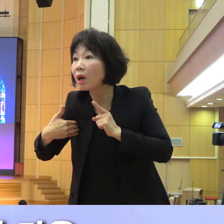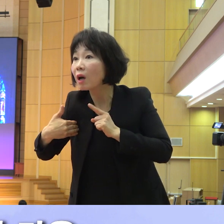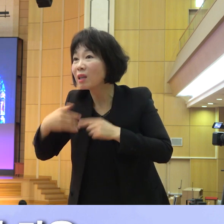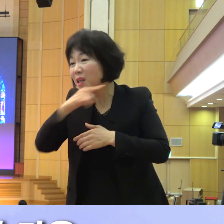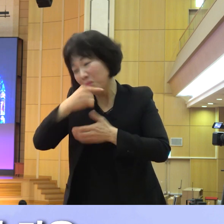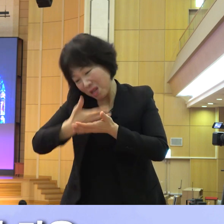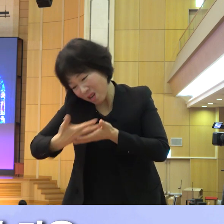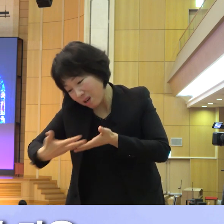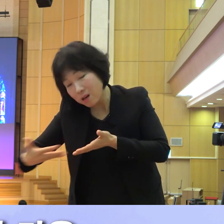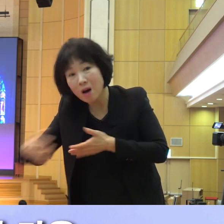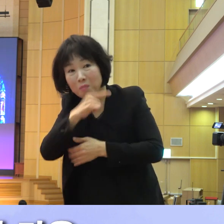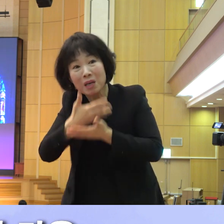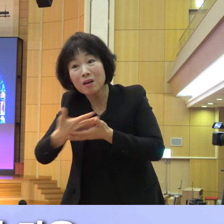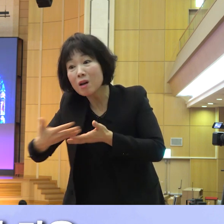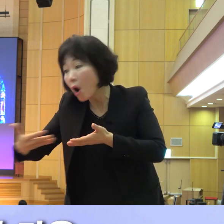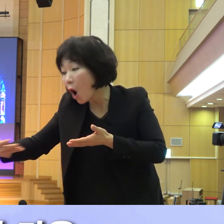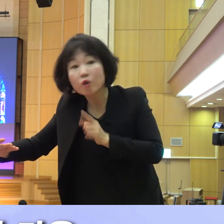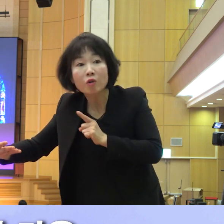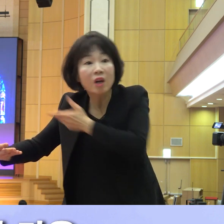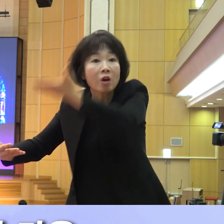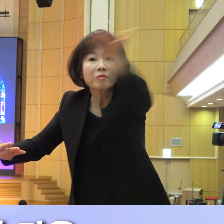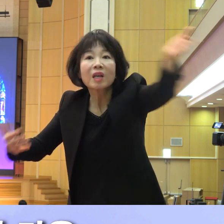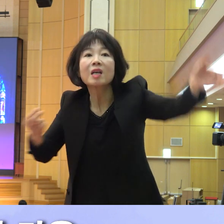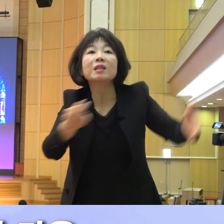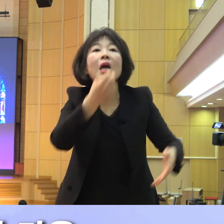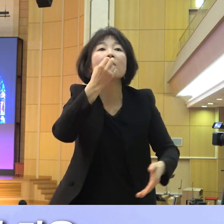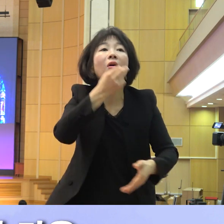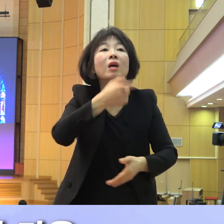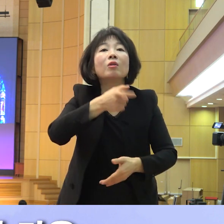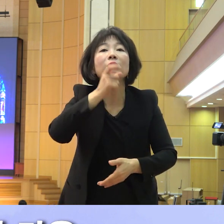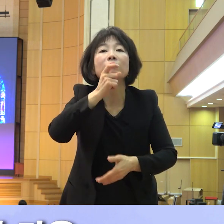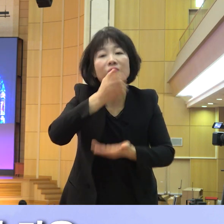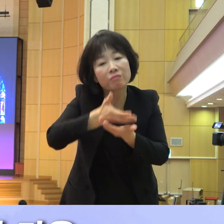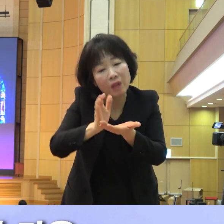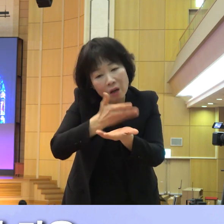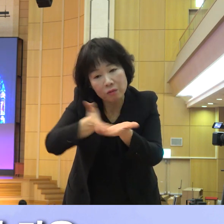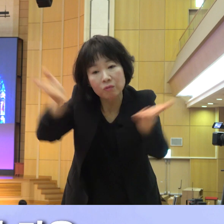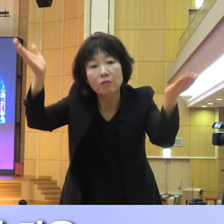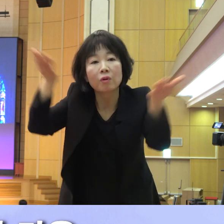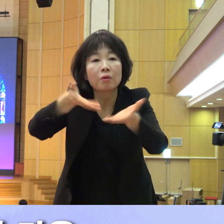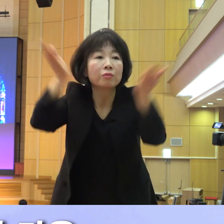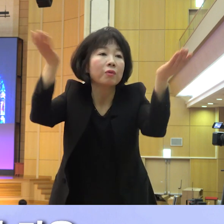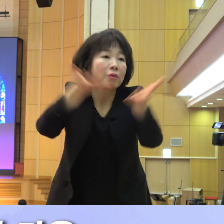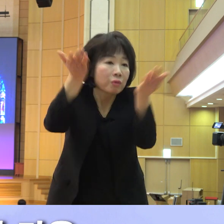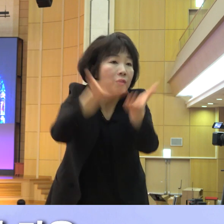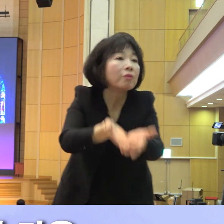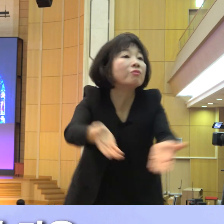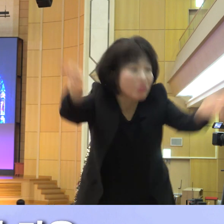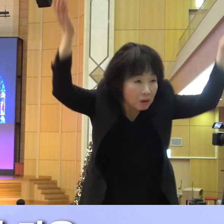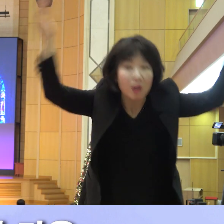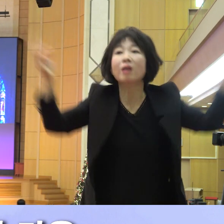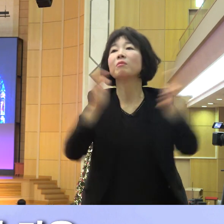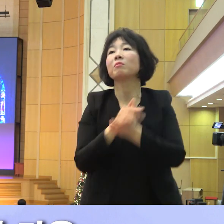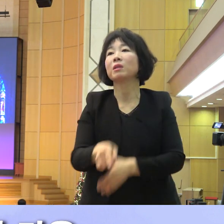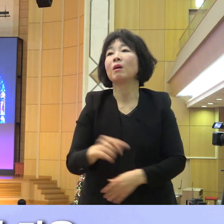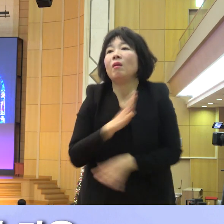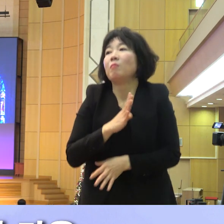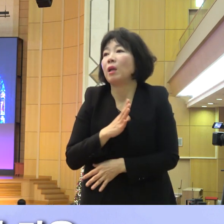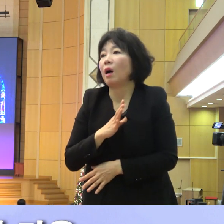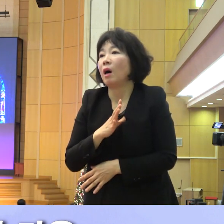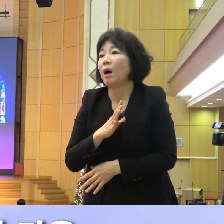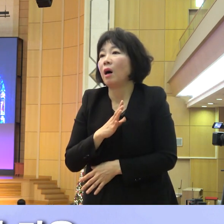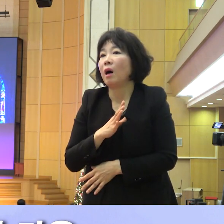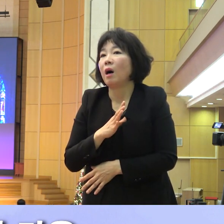우리에게 생명의 음료를 주신 예수님의 사랑. 할렐루야. 주님 말씀합니다.